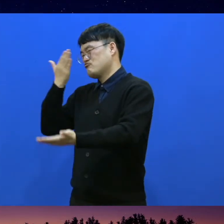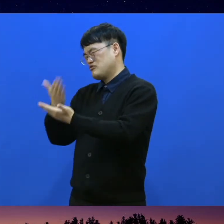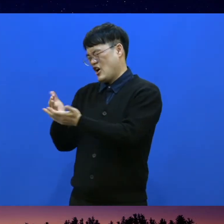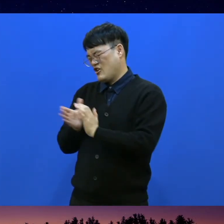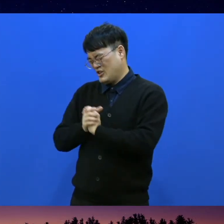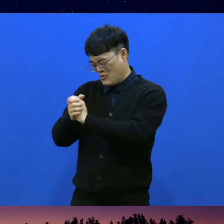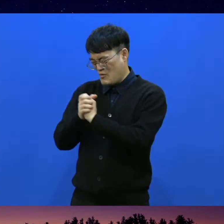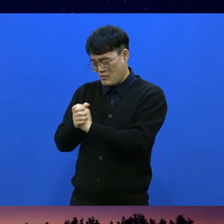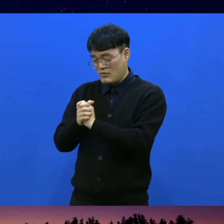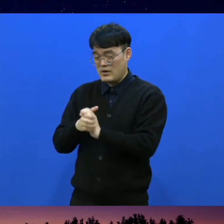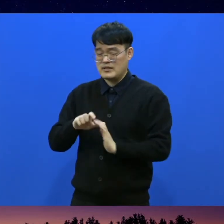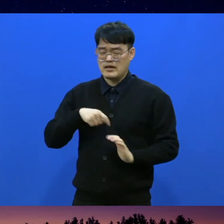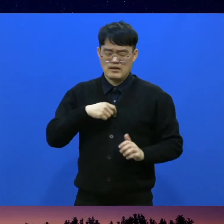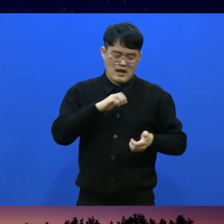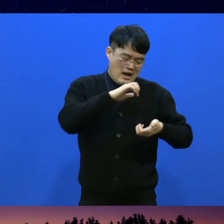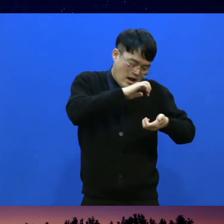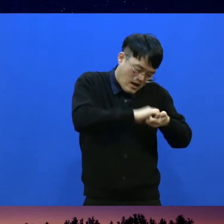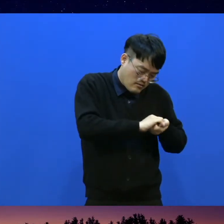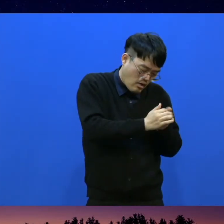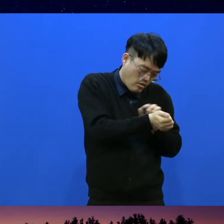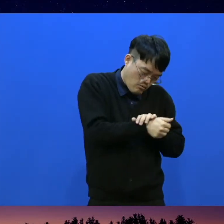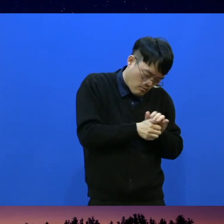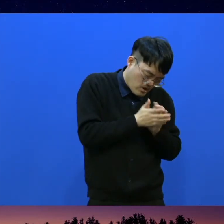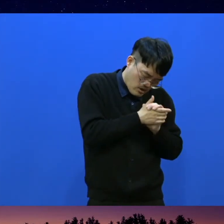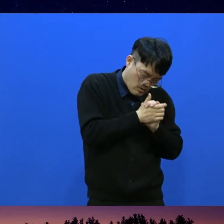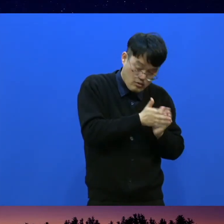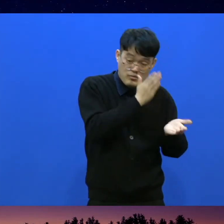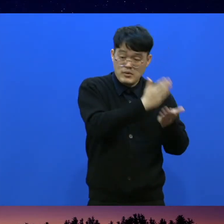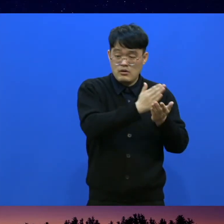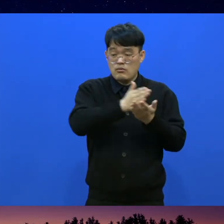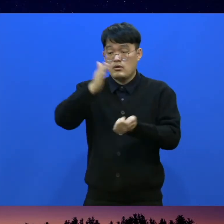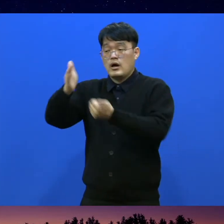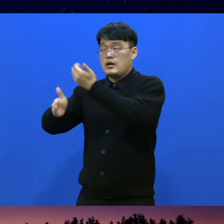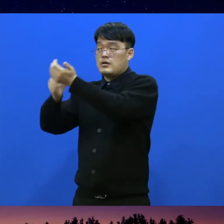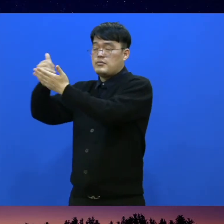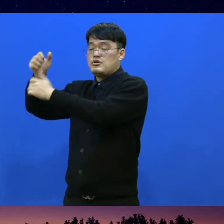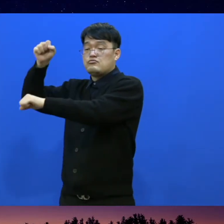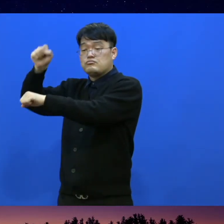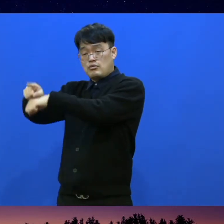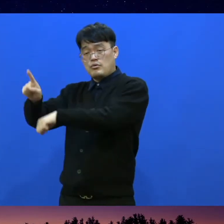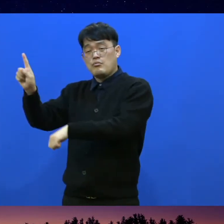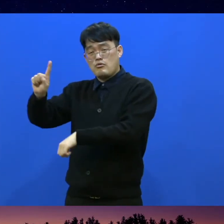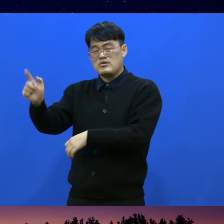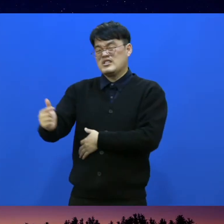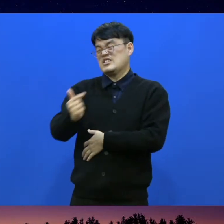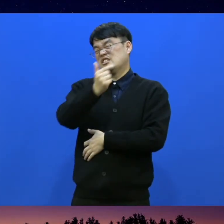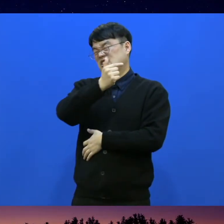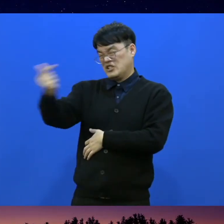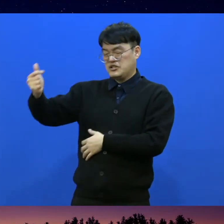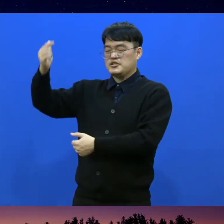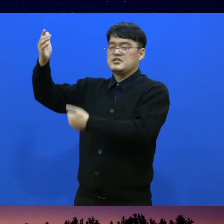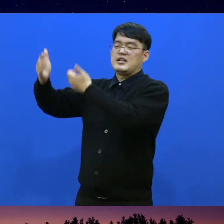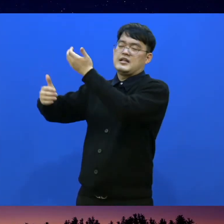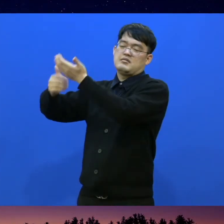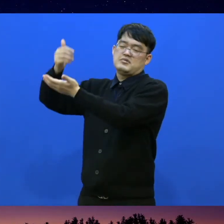자신의 한계에 갇혀 기도하지 마시고 여러분 하나님의 성품을 묵상해 보십시오. 그 하나님은 스케일이 너무 크신 분이다.